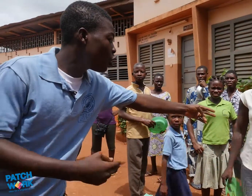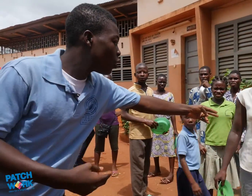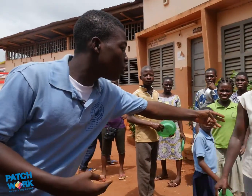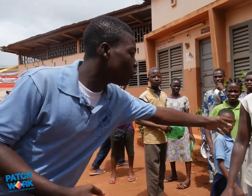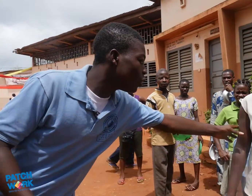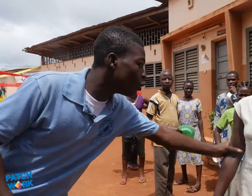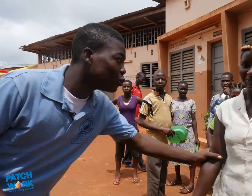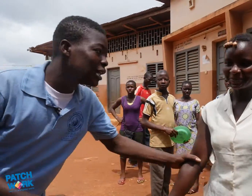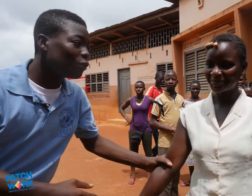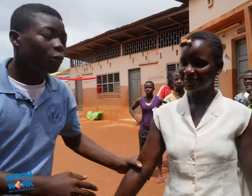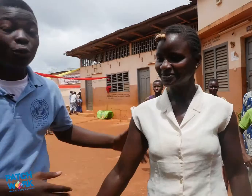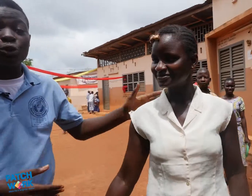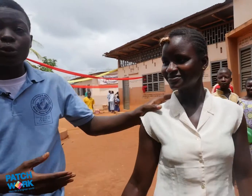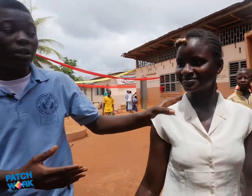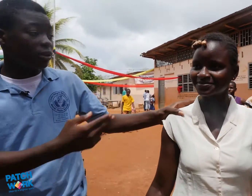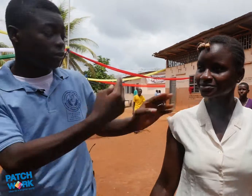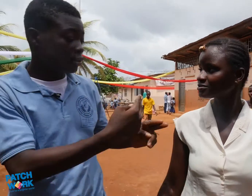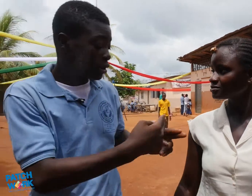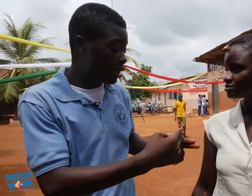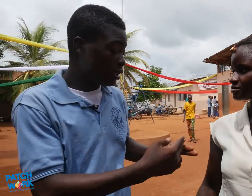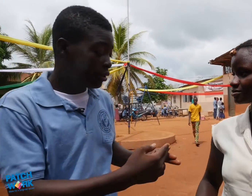Ici, nous avons une sourde,